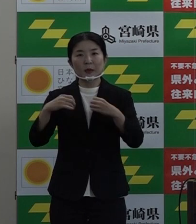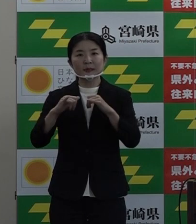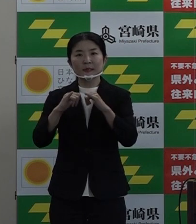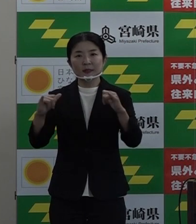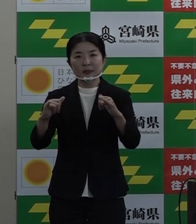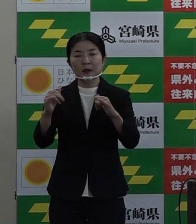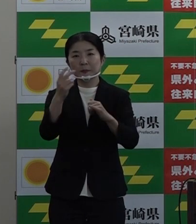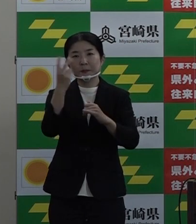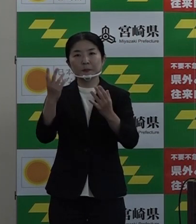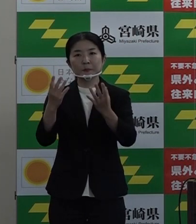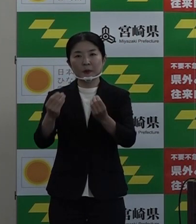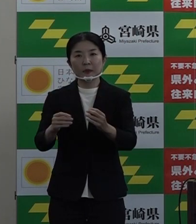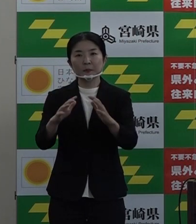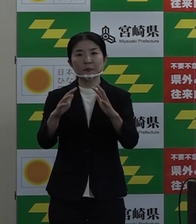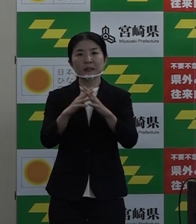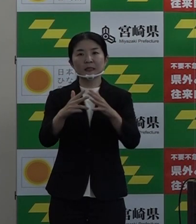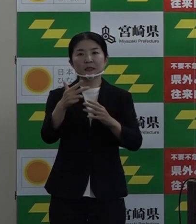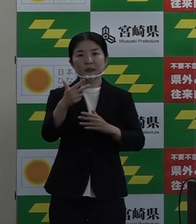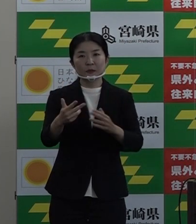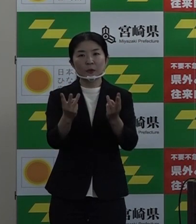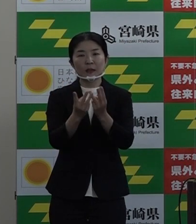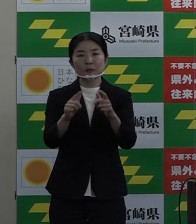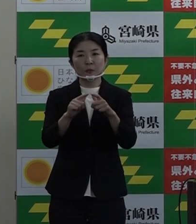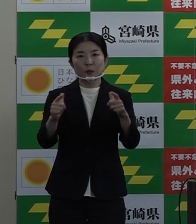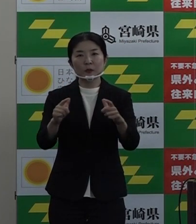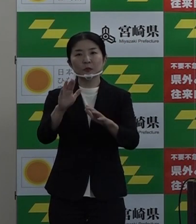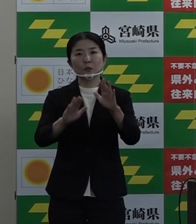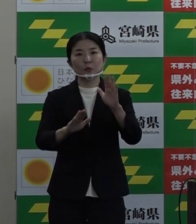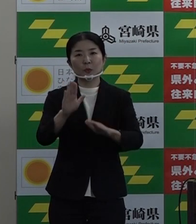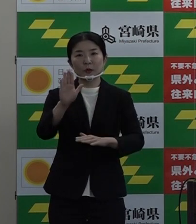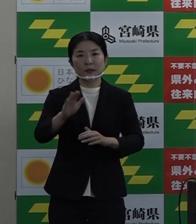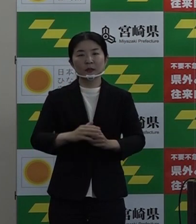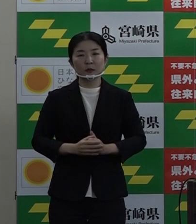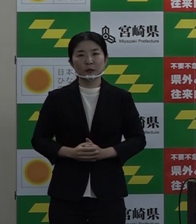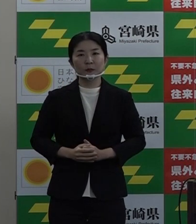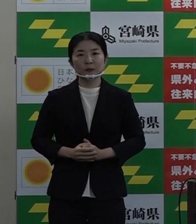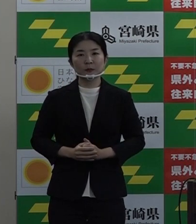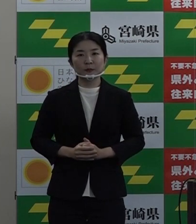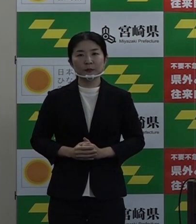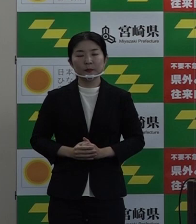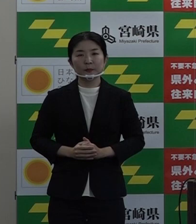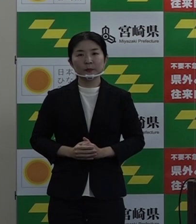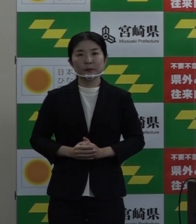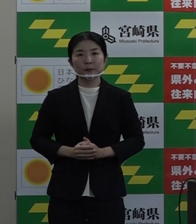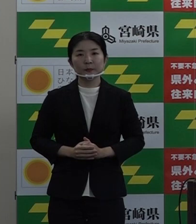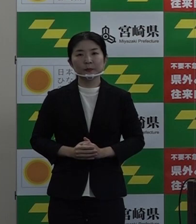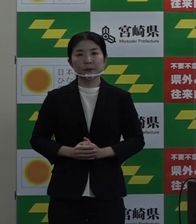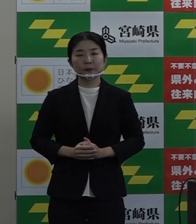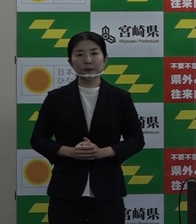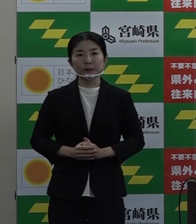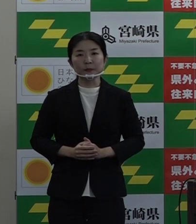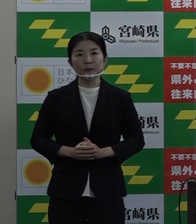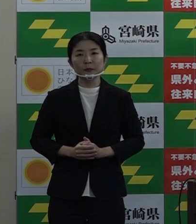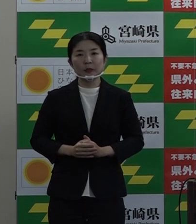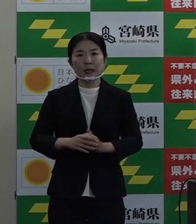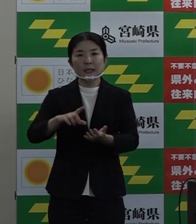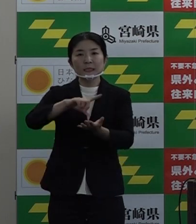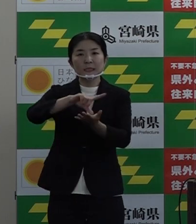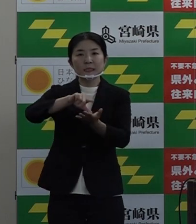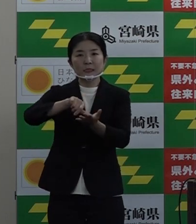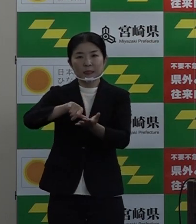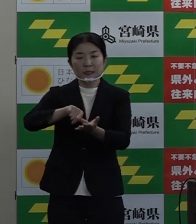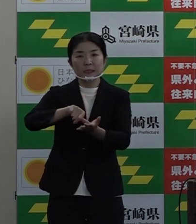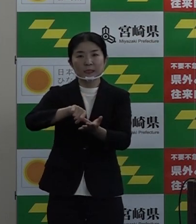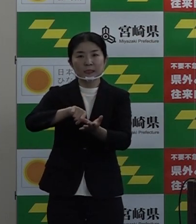中でも宮崎市が大変多くなっている状況がございます。はい、各県域ごと